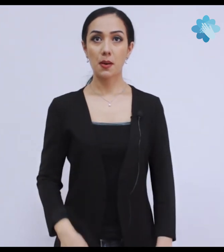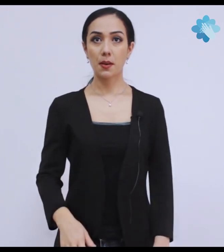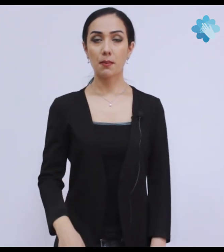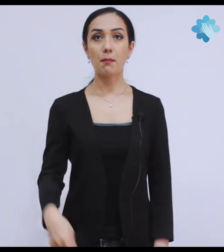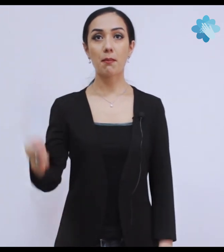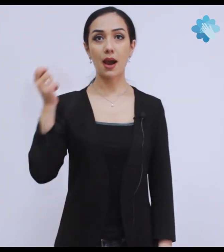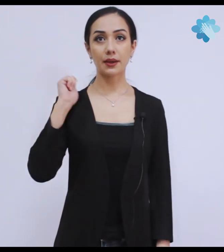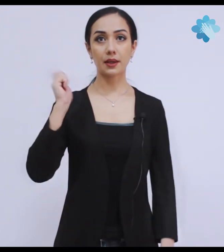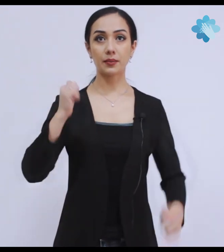баня